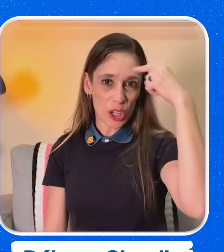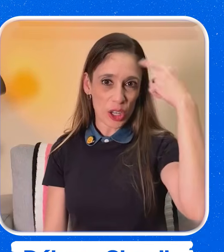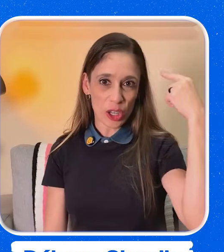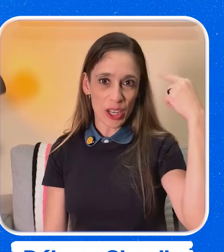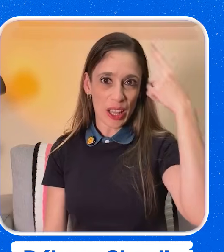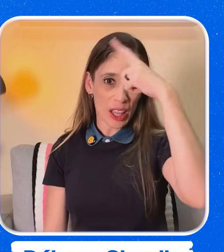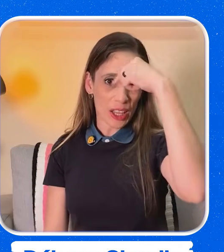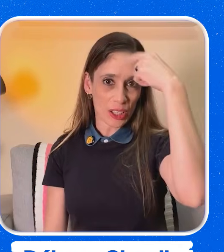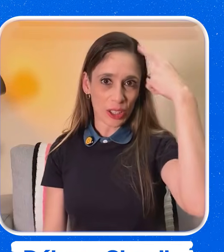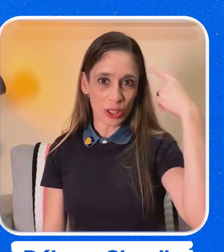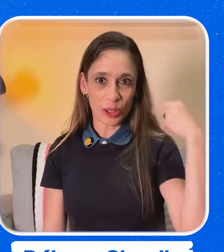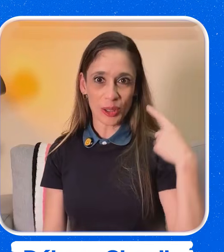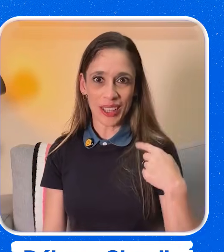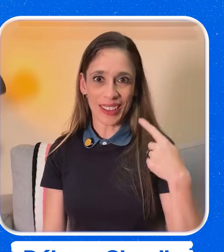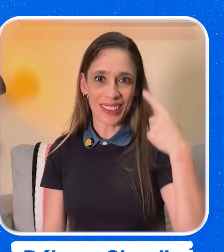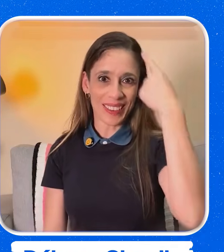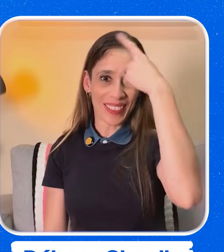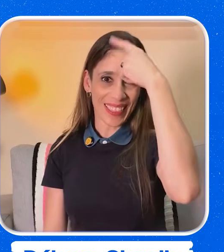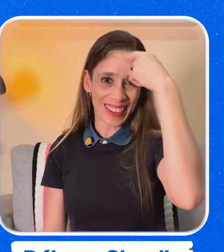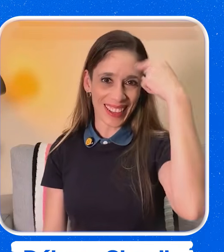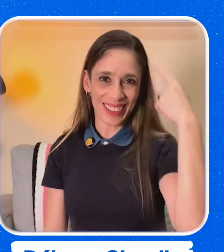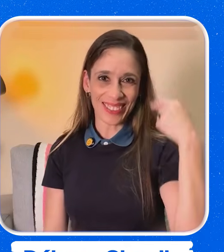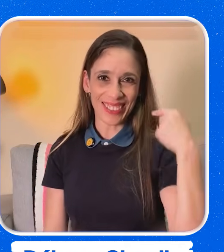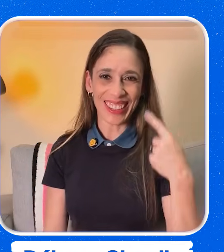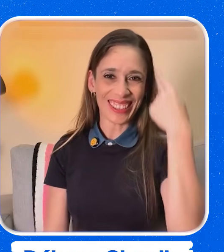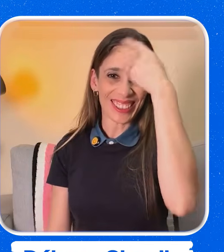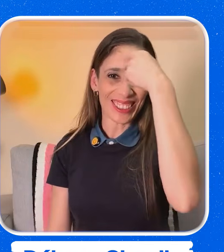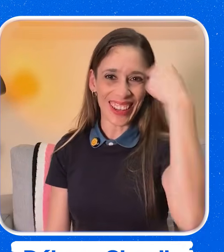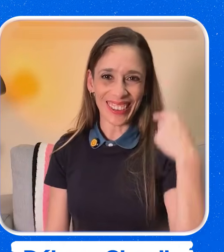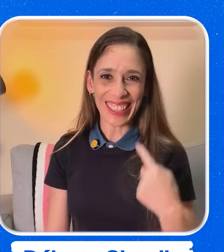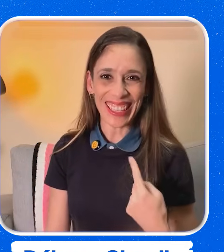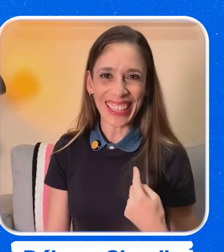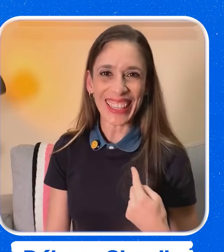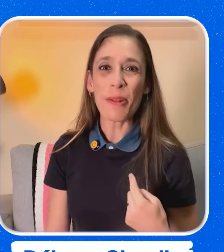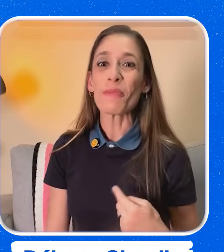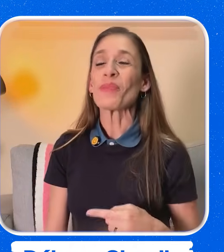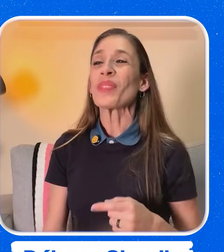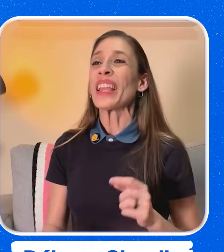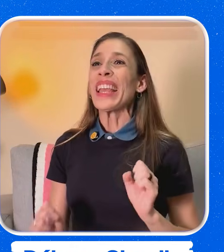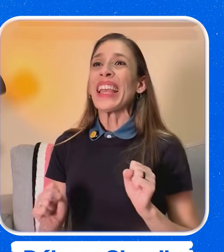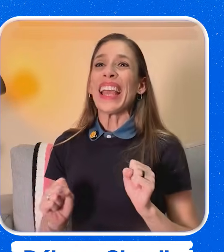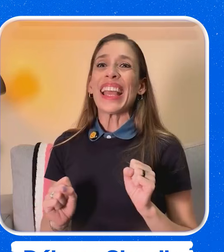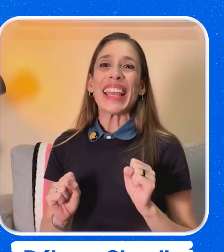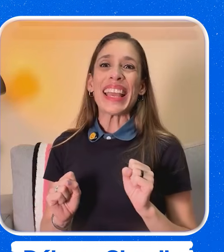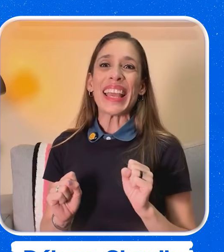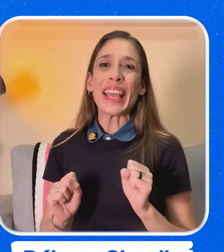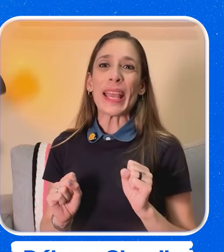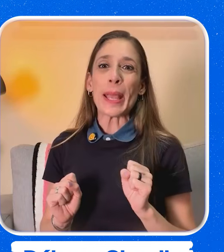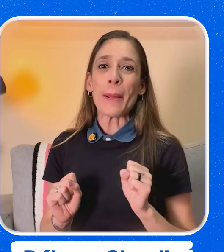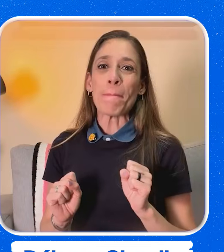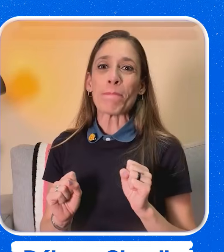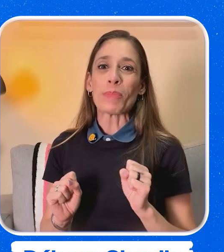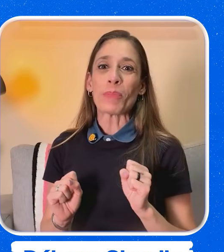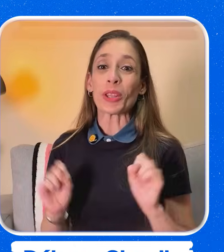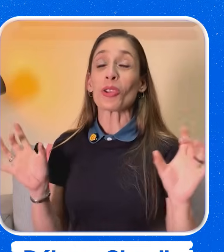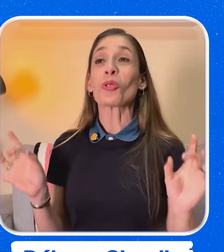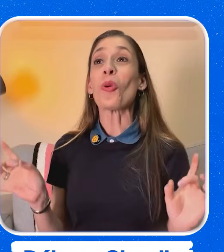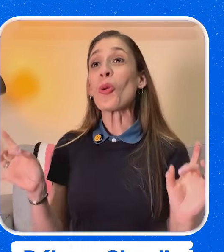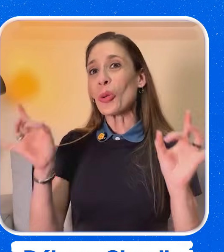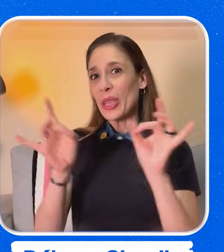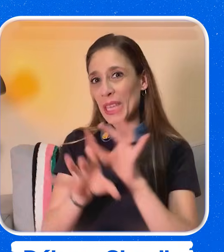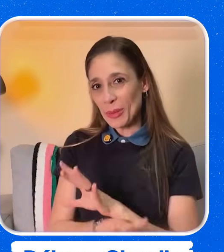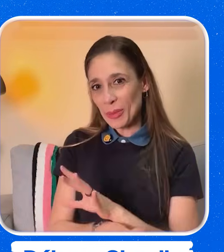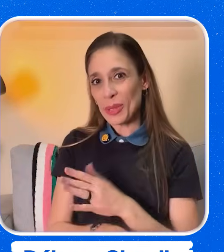Assim, é porque eu acho que o cabelo João, dele era assim. Gabriel, João. Jota. E para